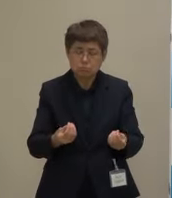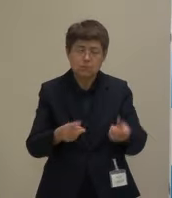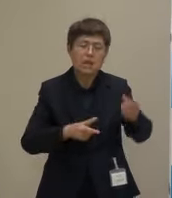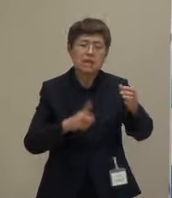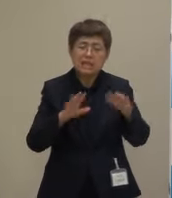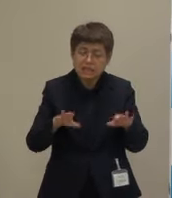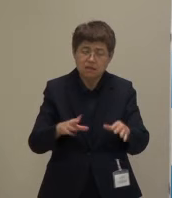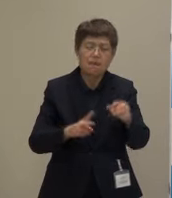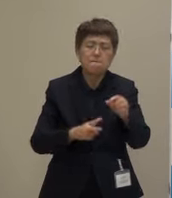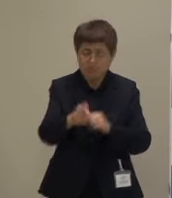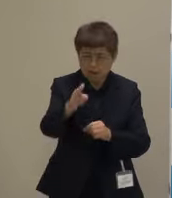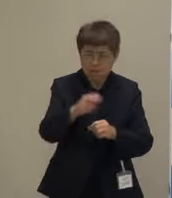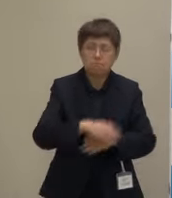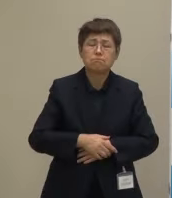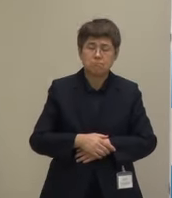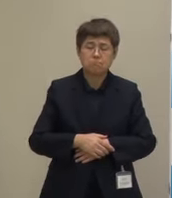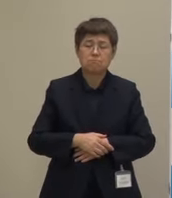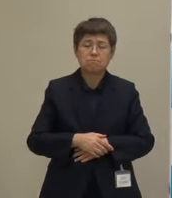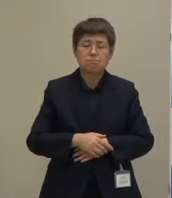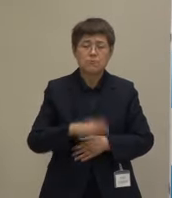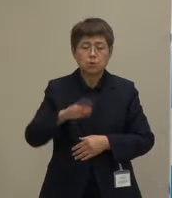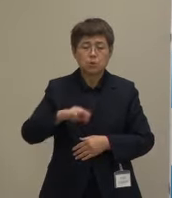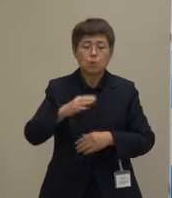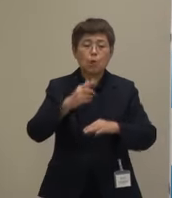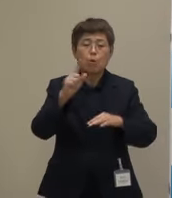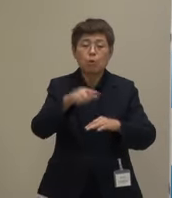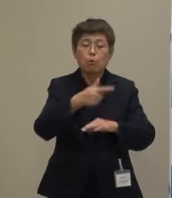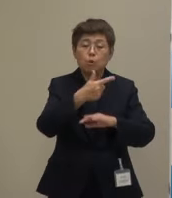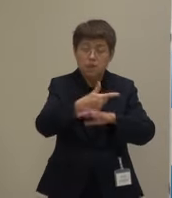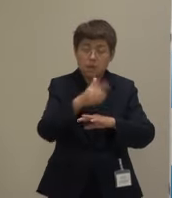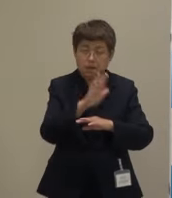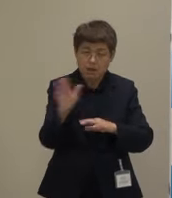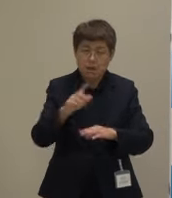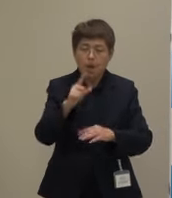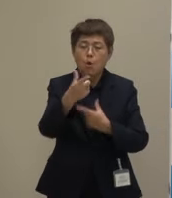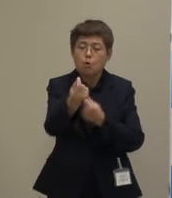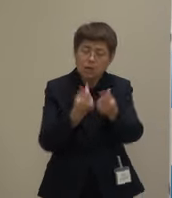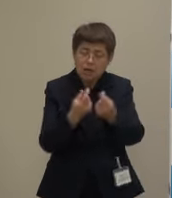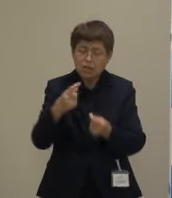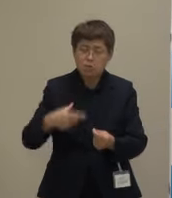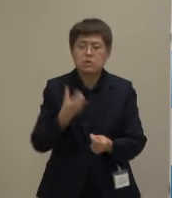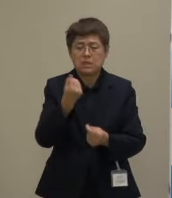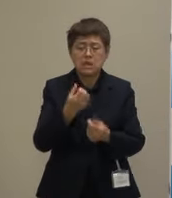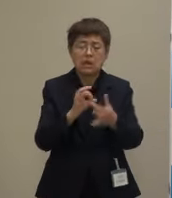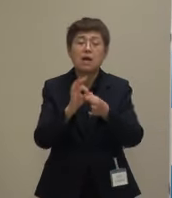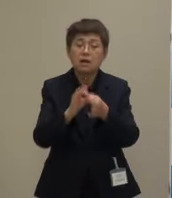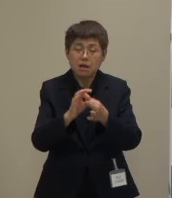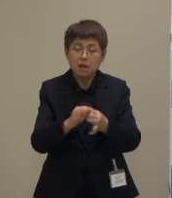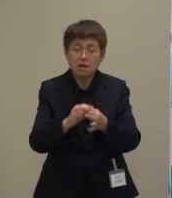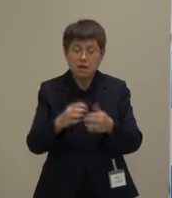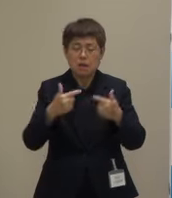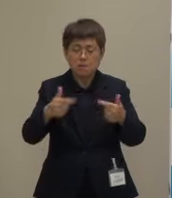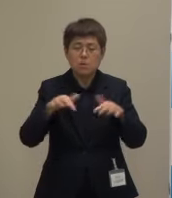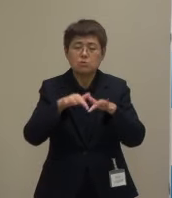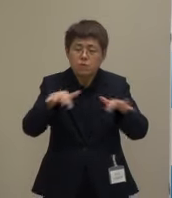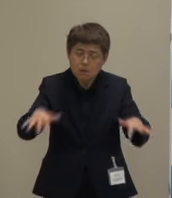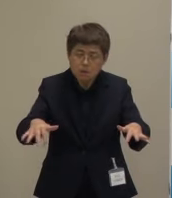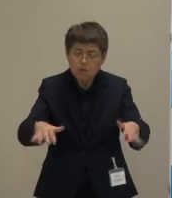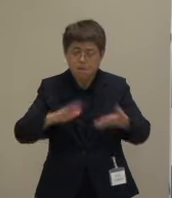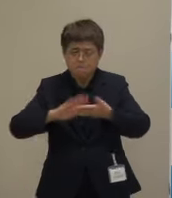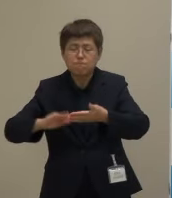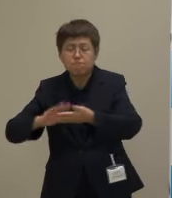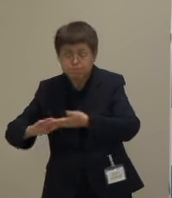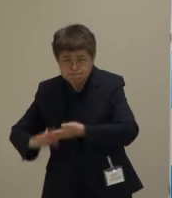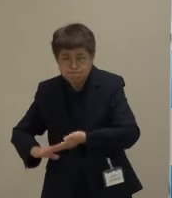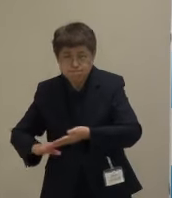りといたします。その上でお互いの信頼関係のもと 現在のバスシステムを引き継ぎなが